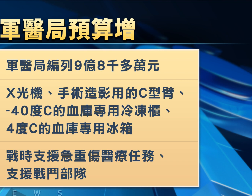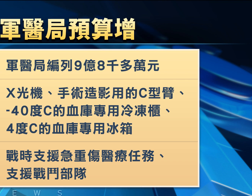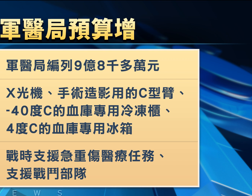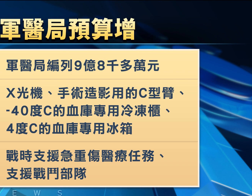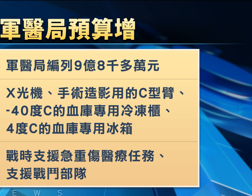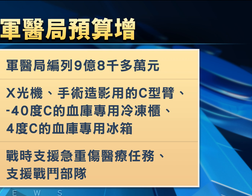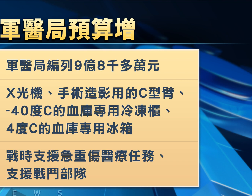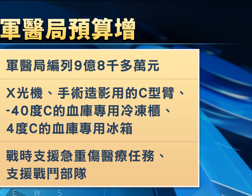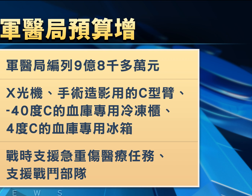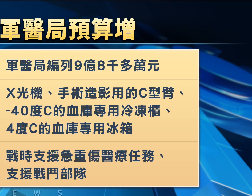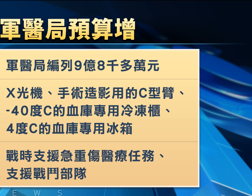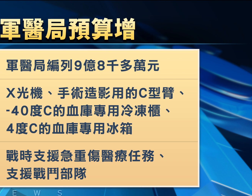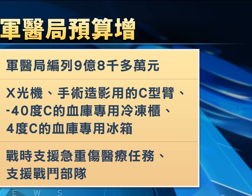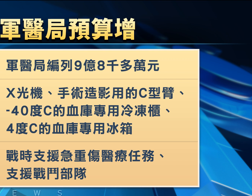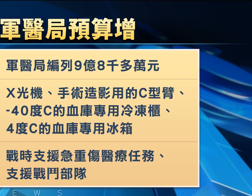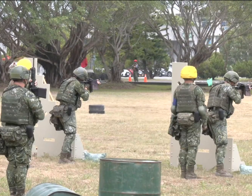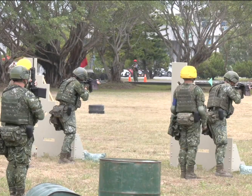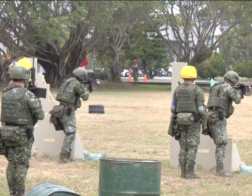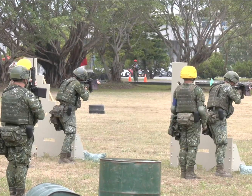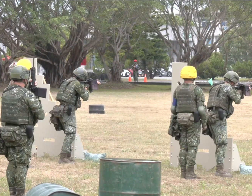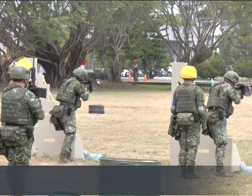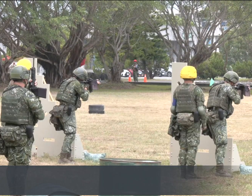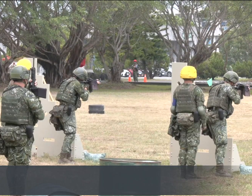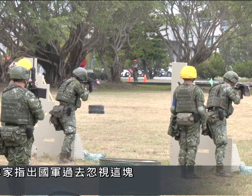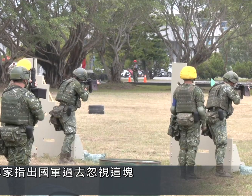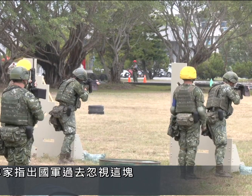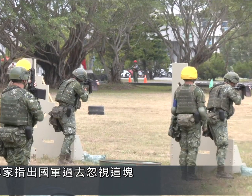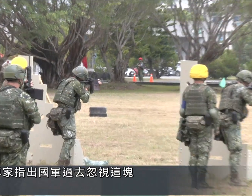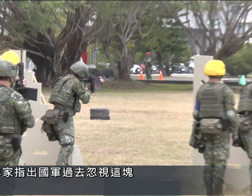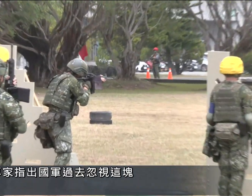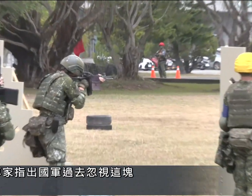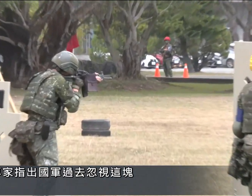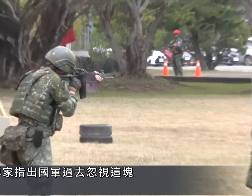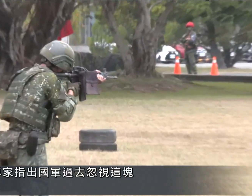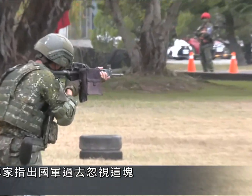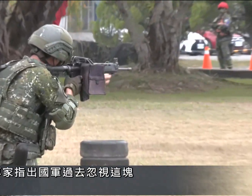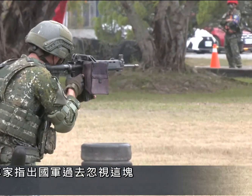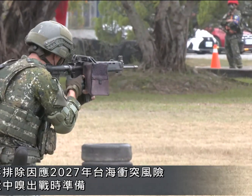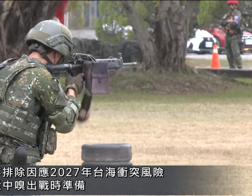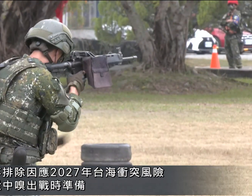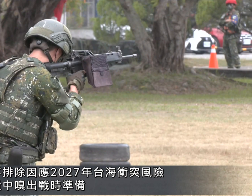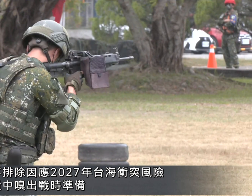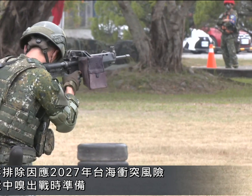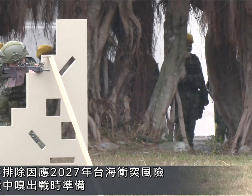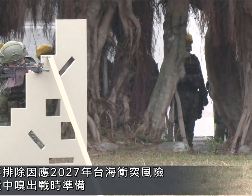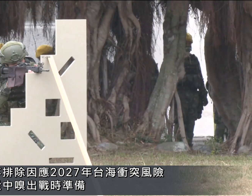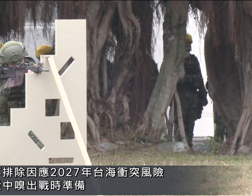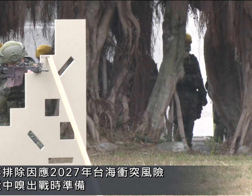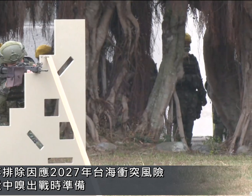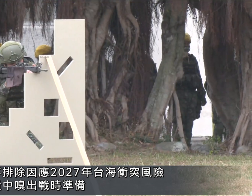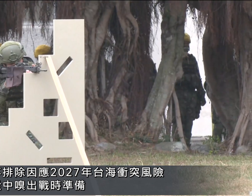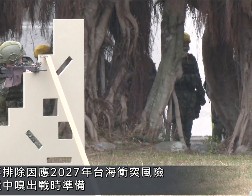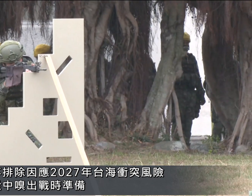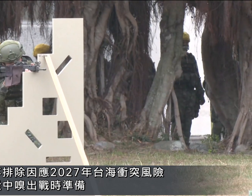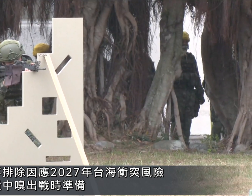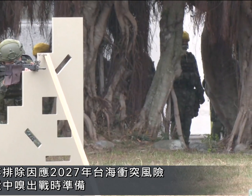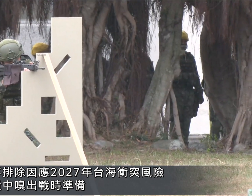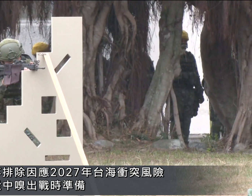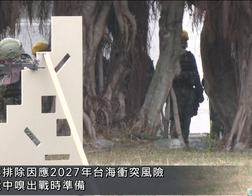治疗、暂时急救伤。专家指出，国军过去忽视这块，不排除因应2027年台海冲突风险，